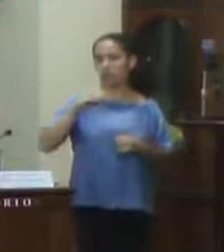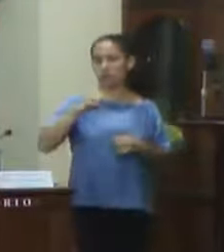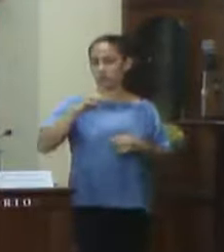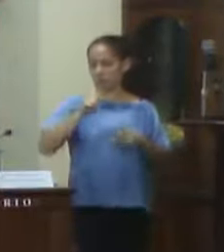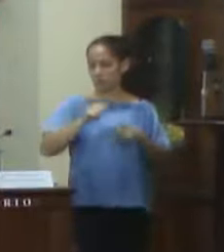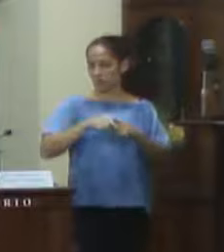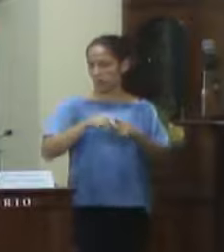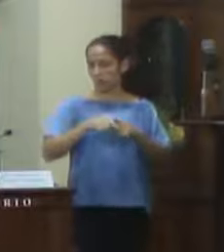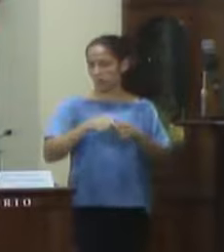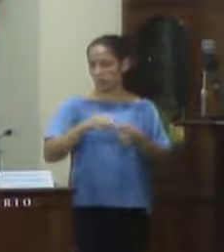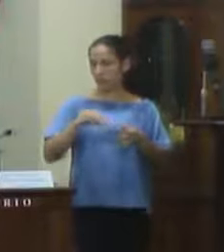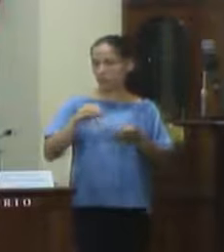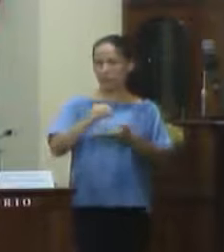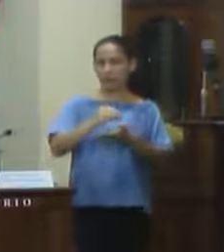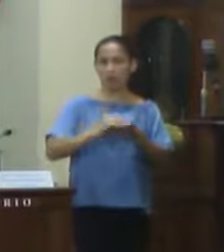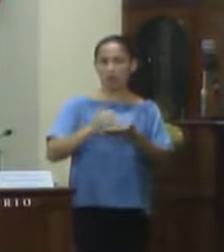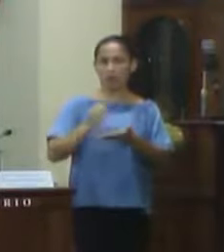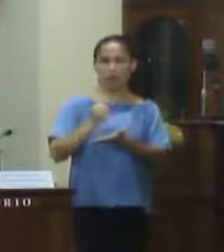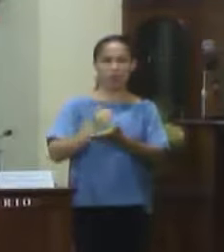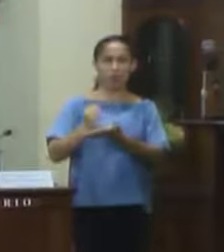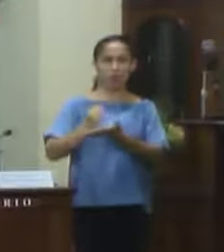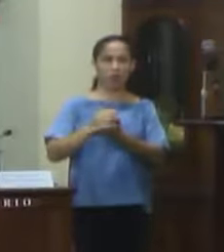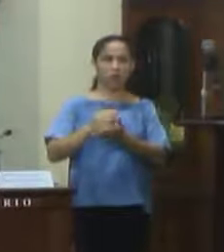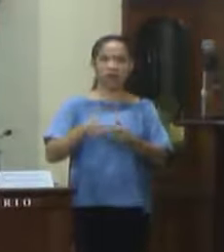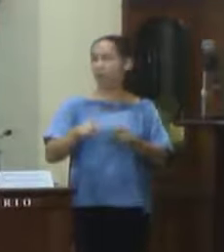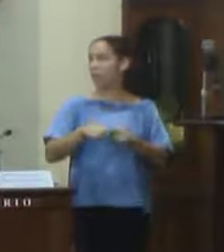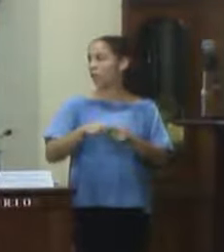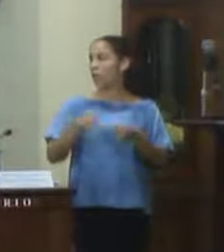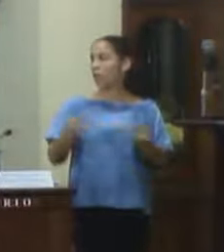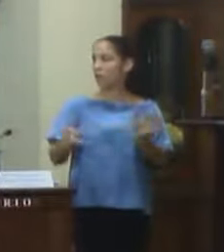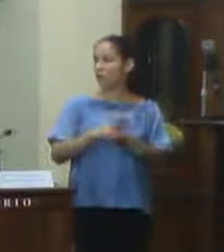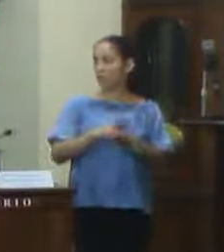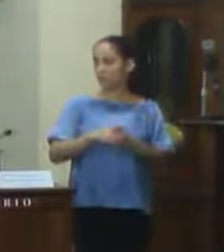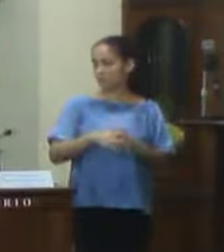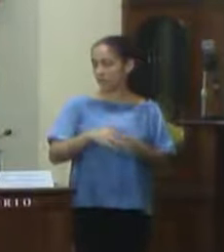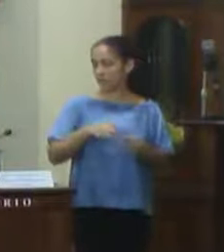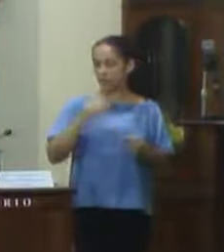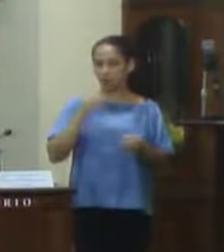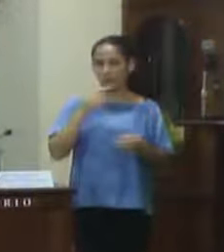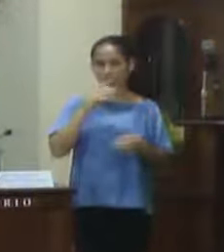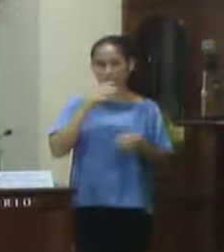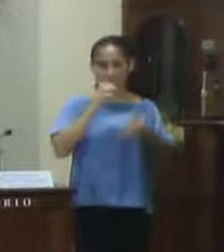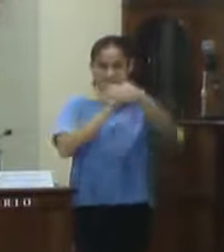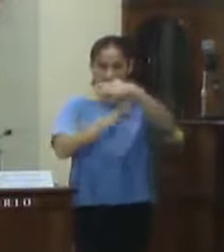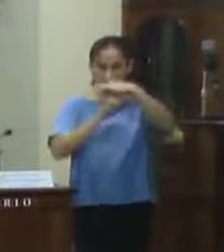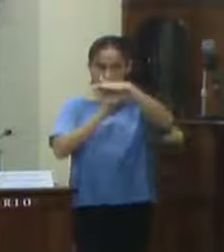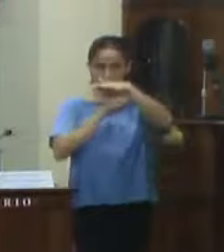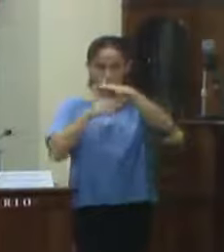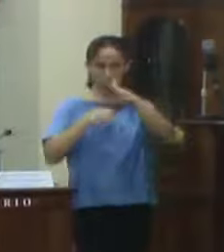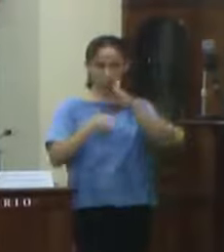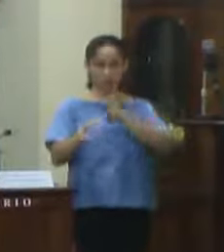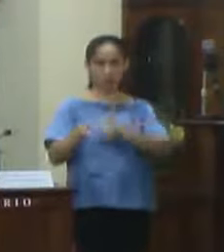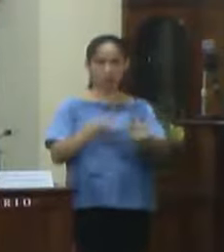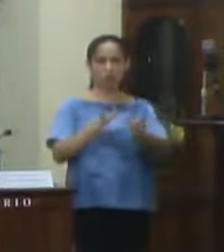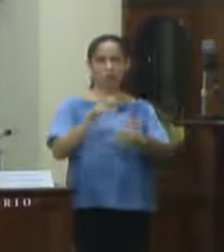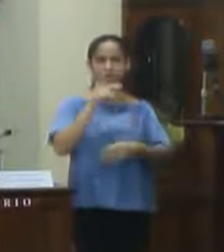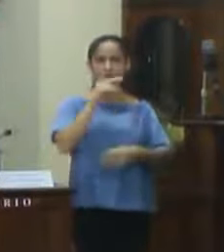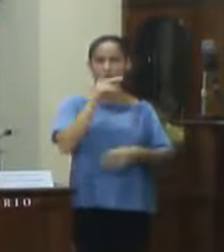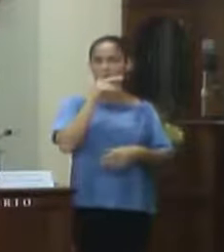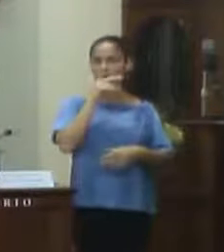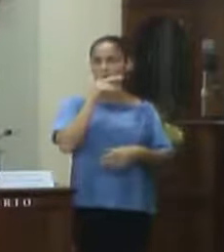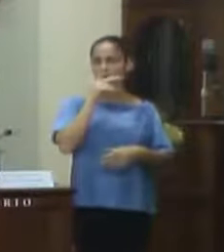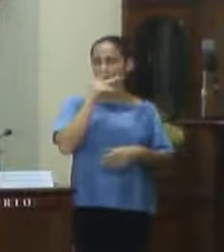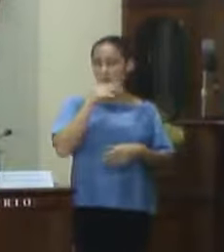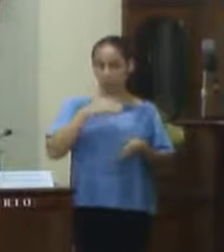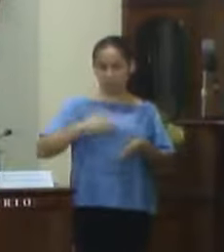conforme ofício em anexo e assim determine. Vistoria de despejo de resíduos industriais no córrego que corta toda a extensão